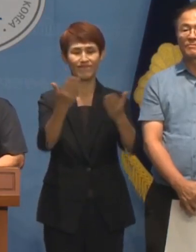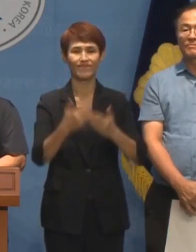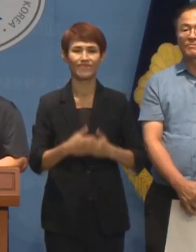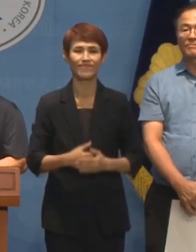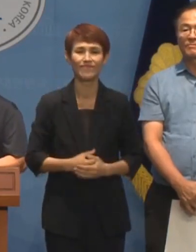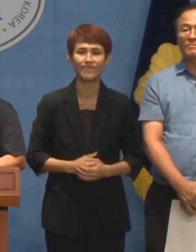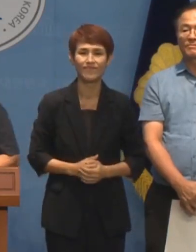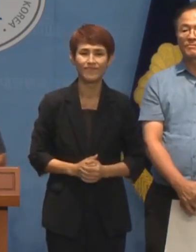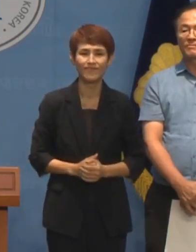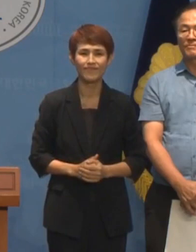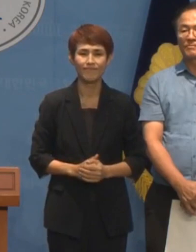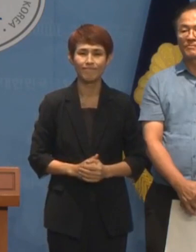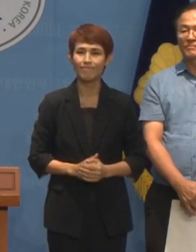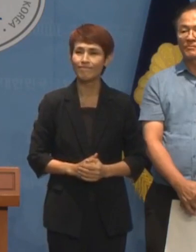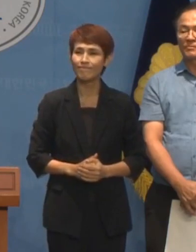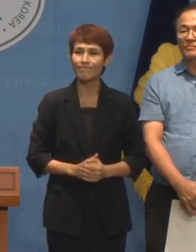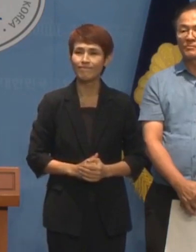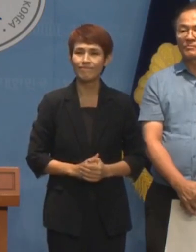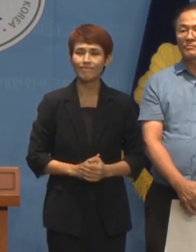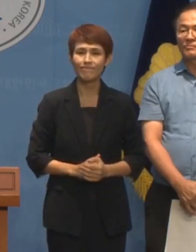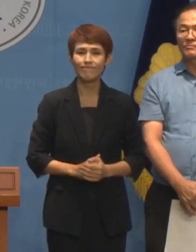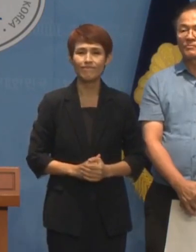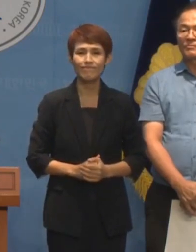말씀해 주시겠습니다.